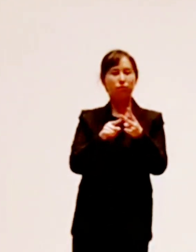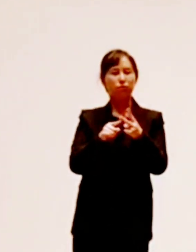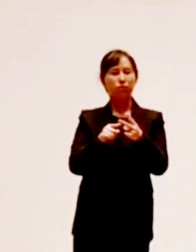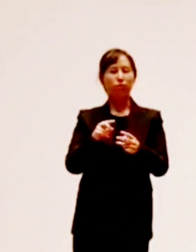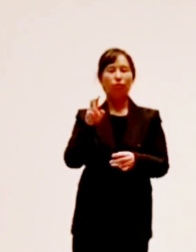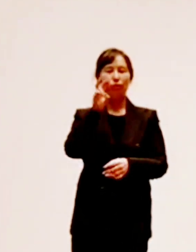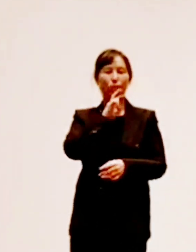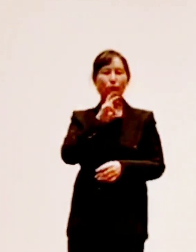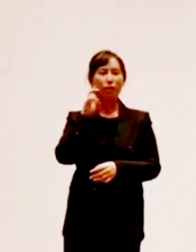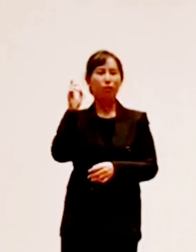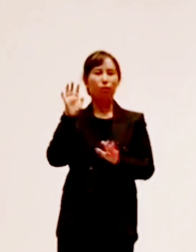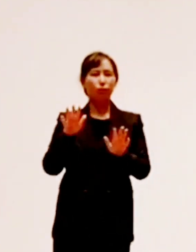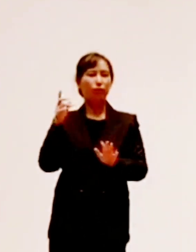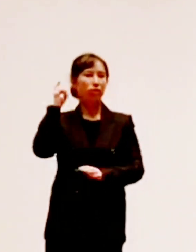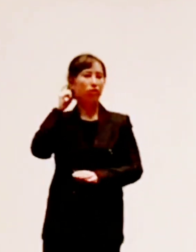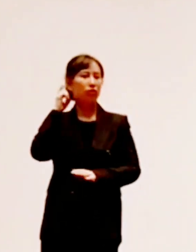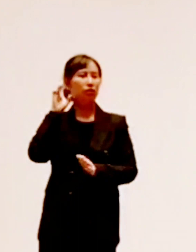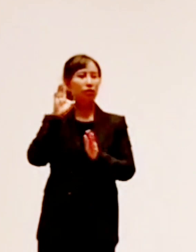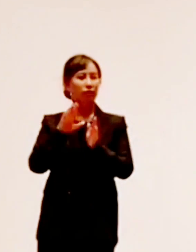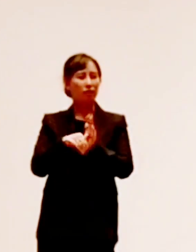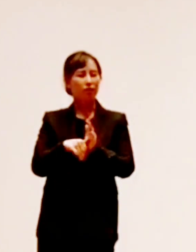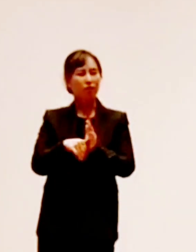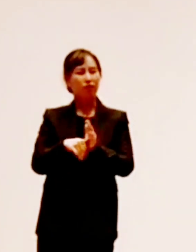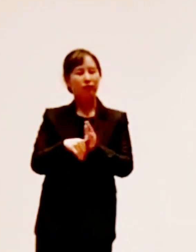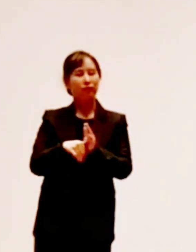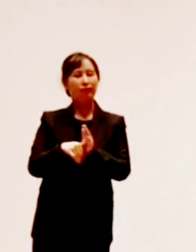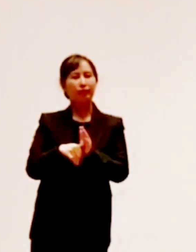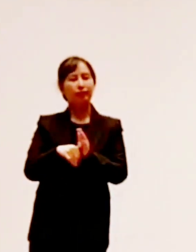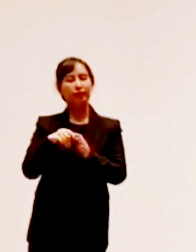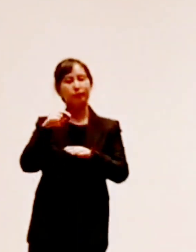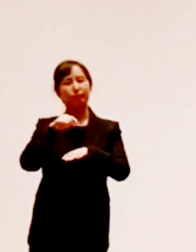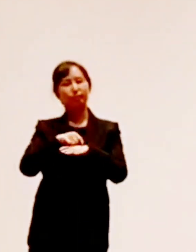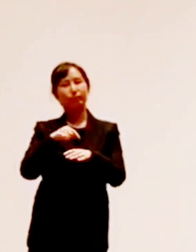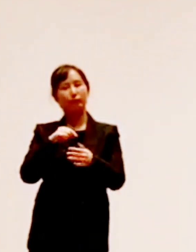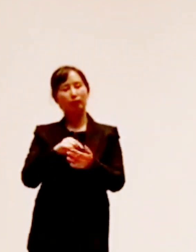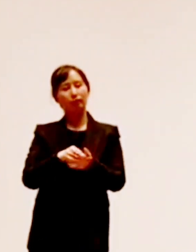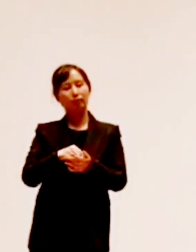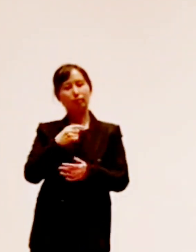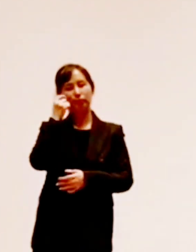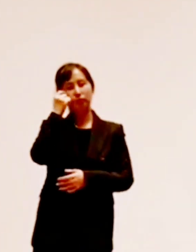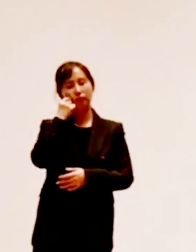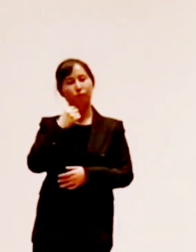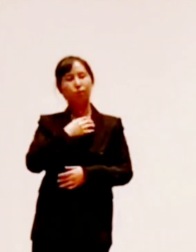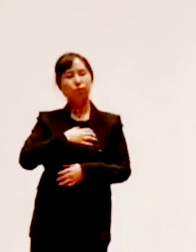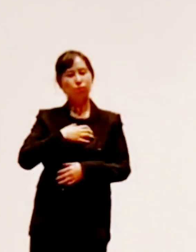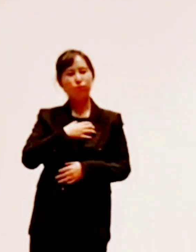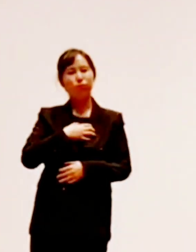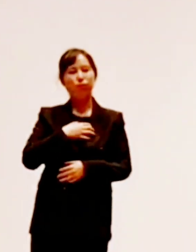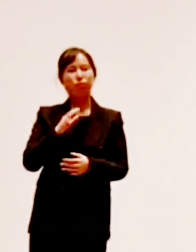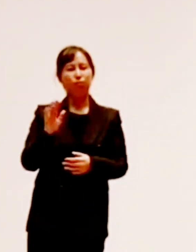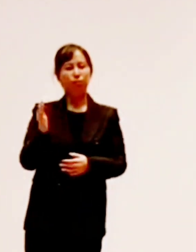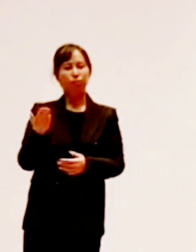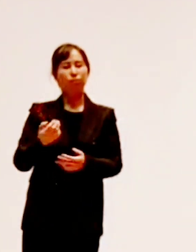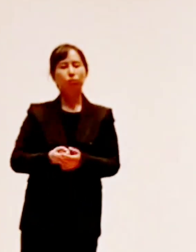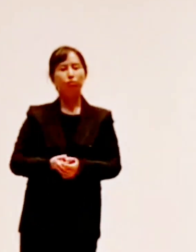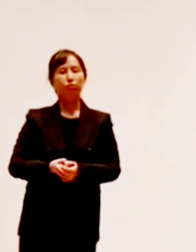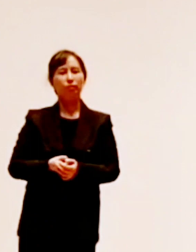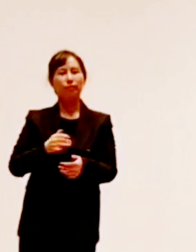네. 오늘 이 두 곡은 제 마음이 아주 무거웠습니다. 우리